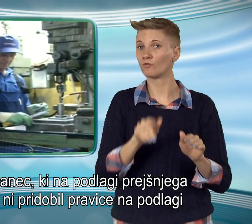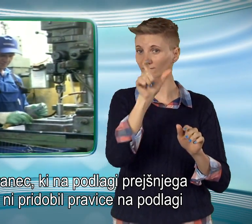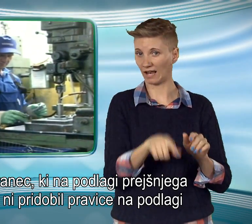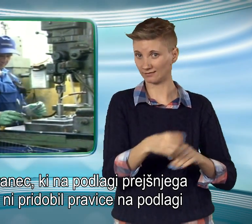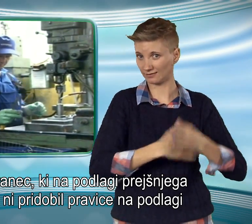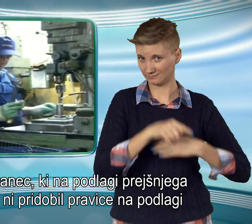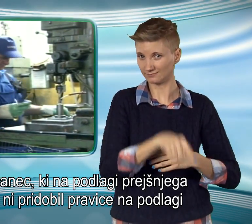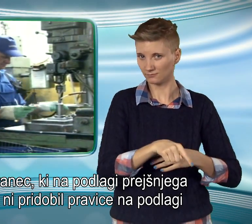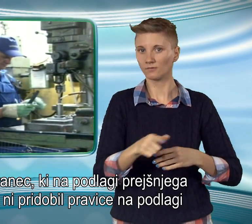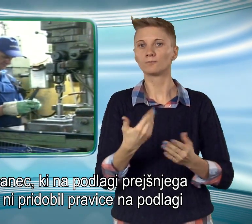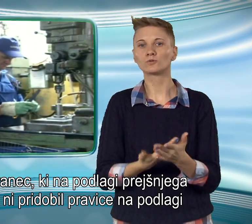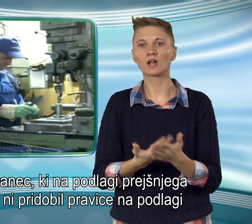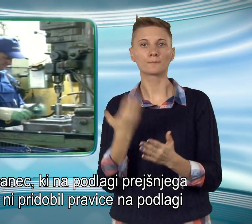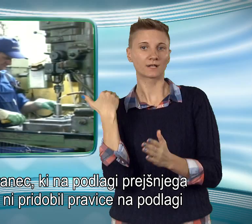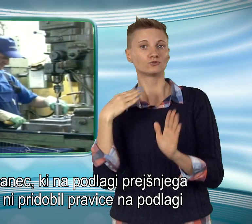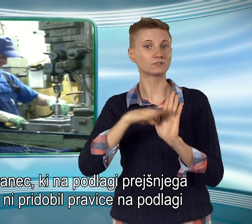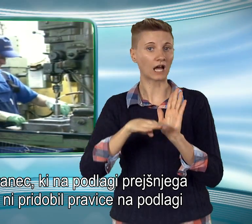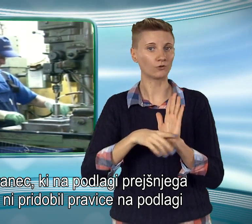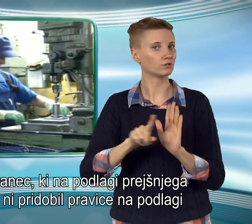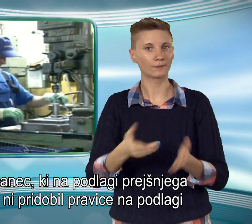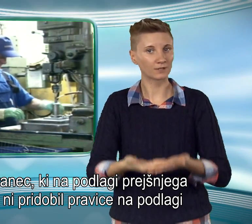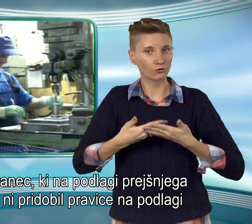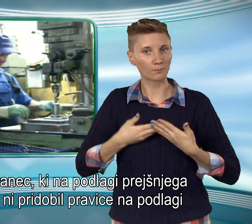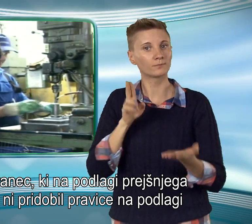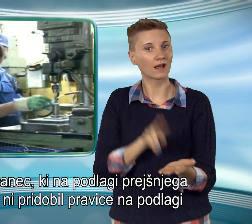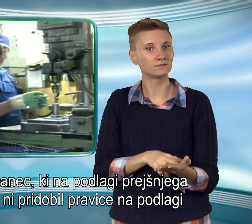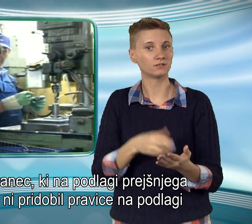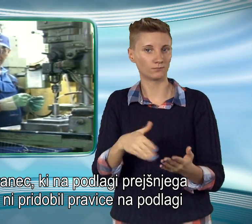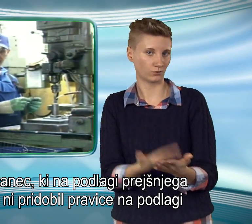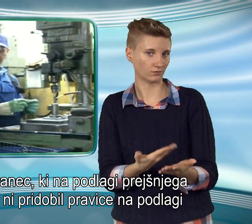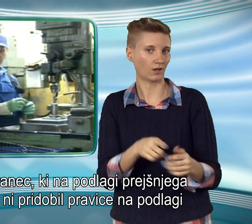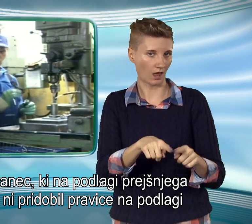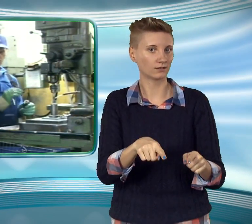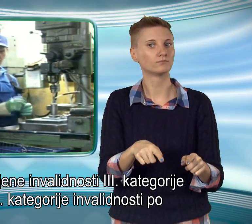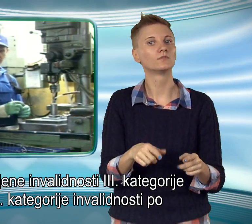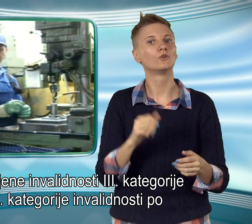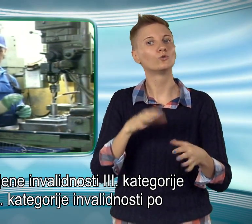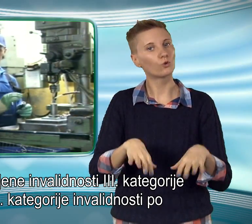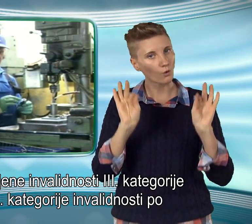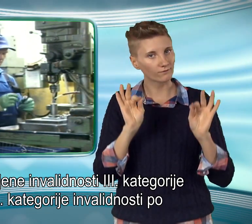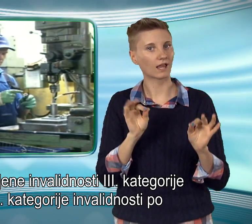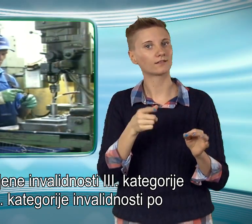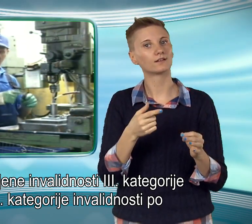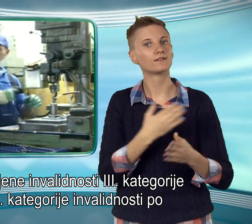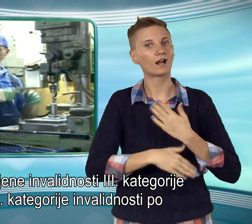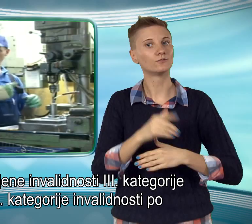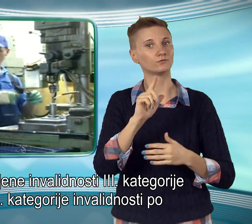Zavarovanec, ki na podlagi prejšnjega zakona ni pridobil pravice na podlagi ugotovljene invalidnosti 3. stopnje ali 2.